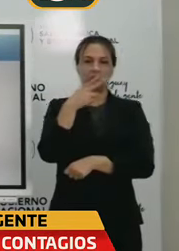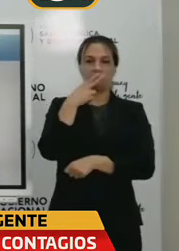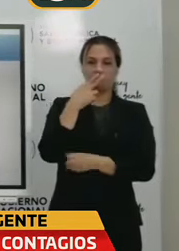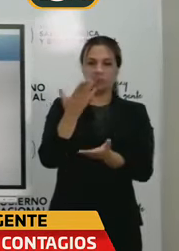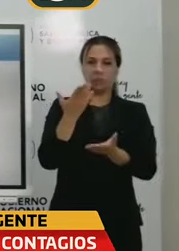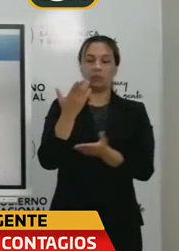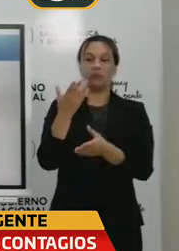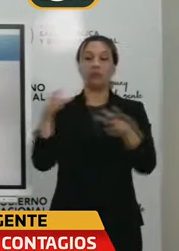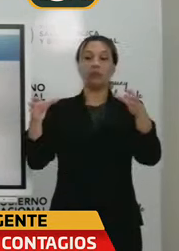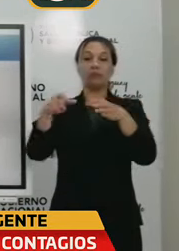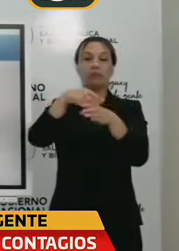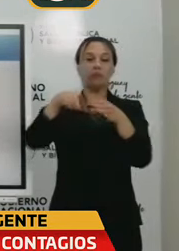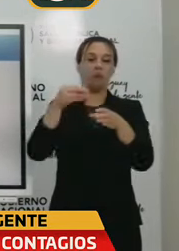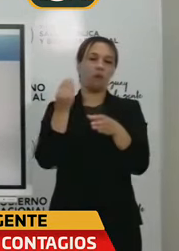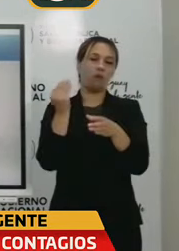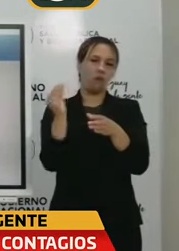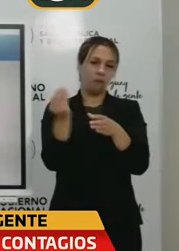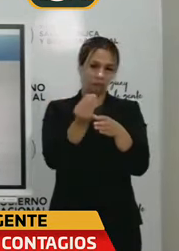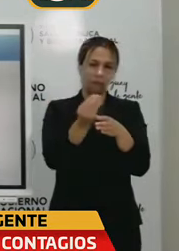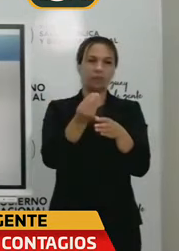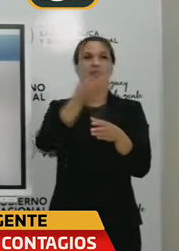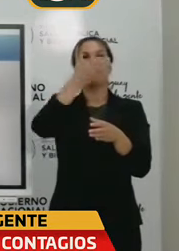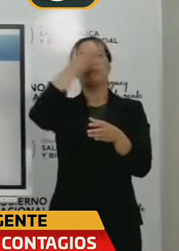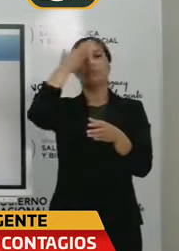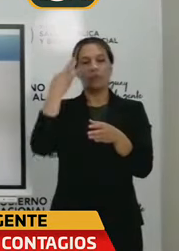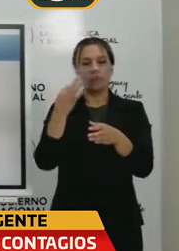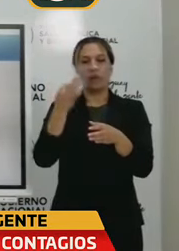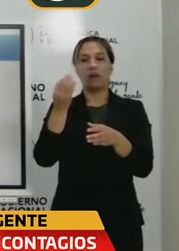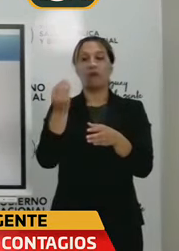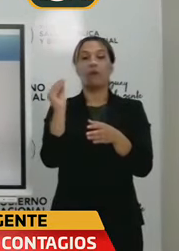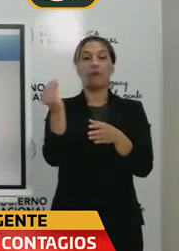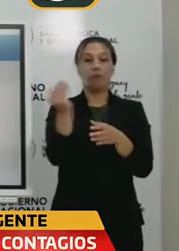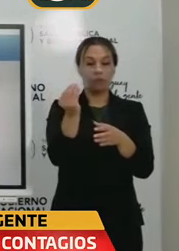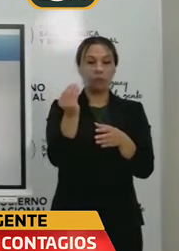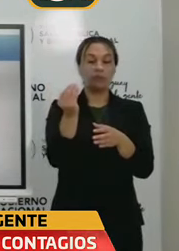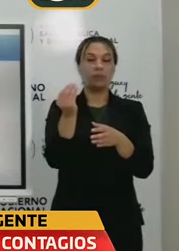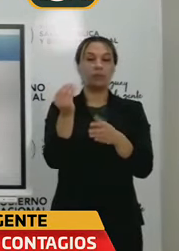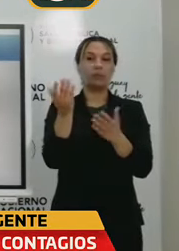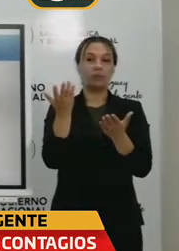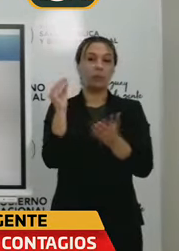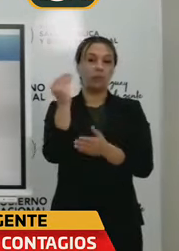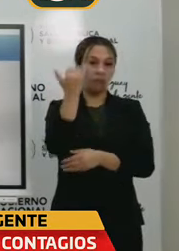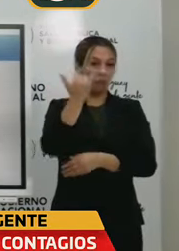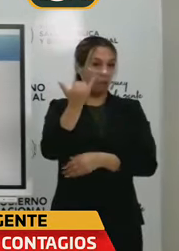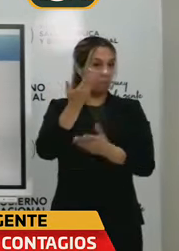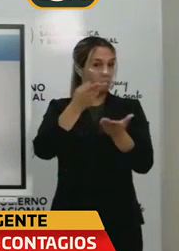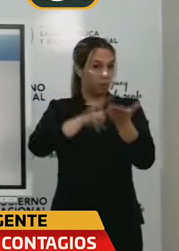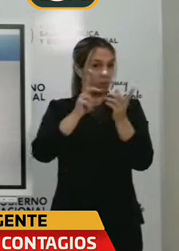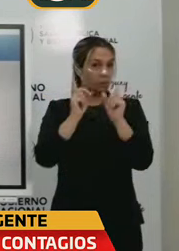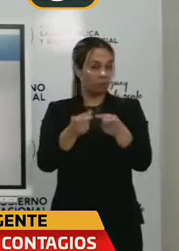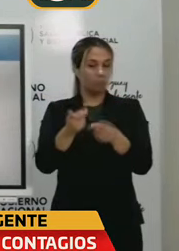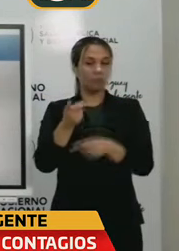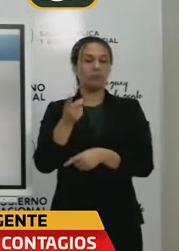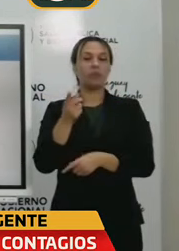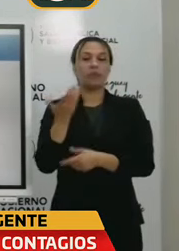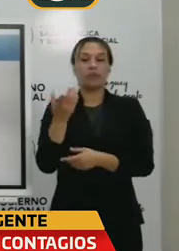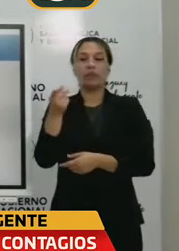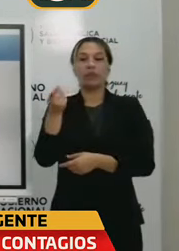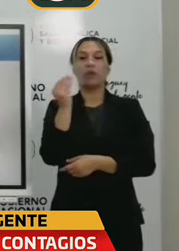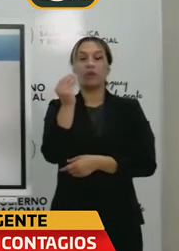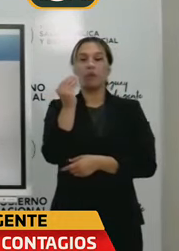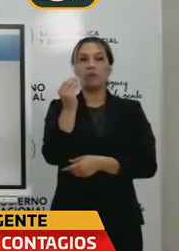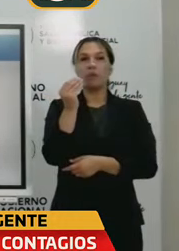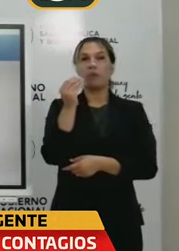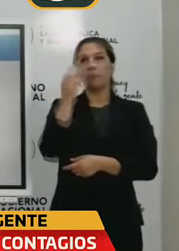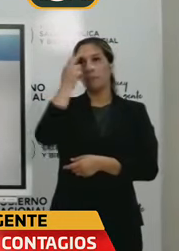poblaciones jóvenes. Es cierto, es probable que al joven, aunque tengamos jóvenes fallecidos, pero es probable que el joven